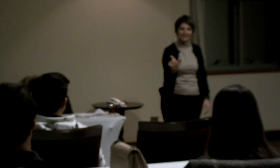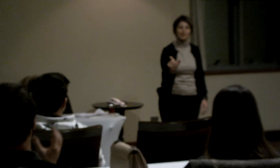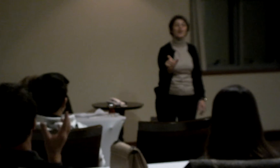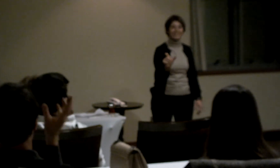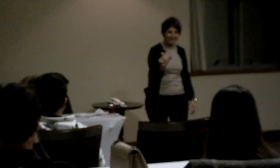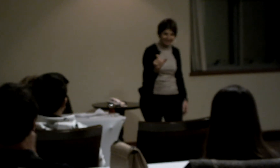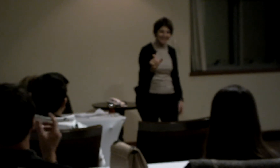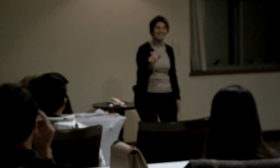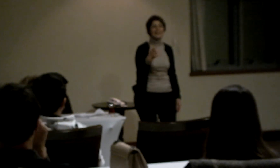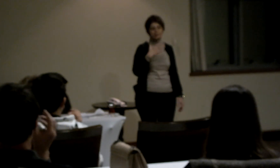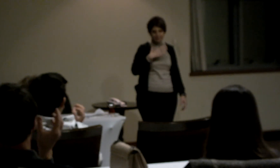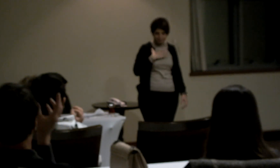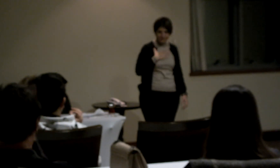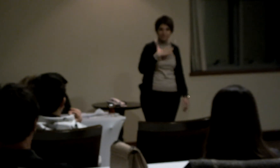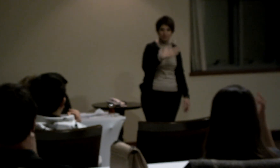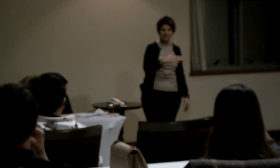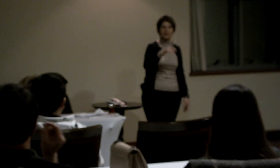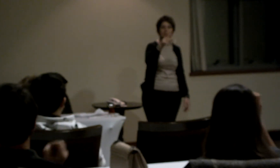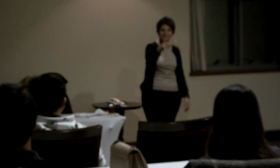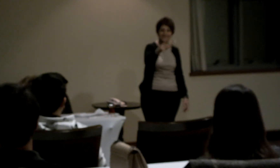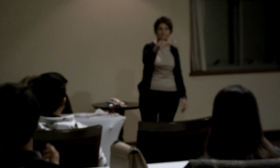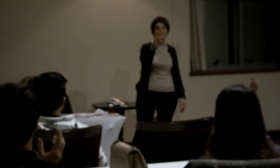gerekiyor. Evet. Hani bizim için. Ama siz mesela